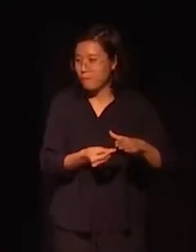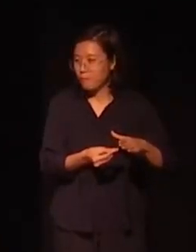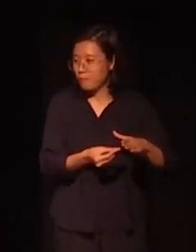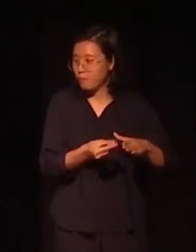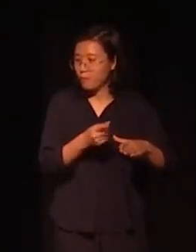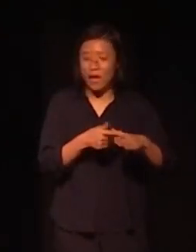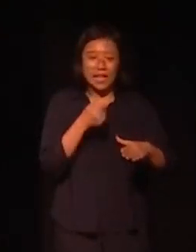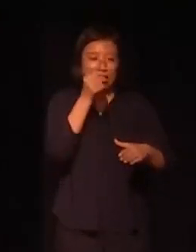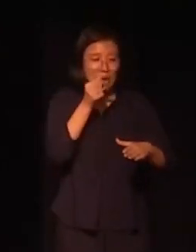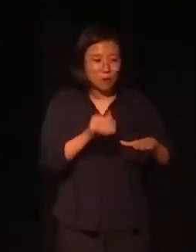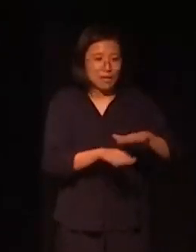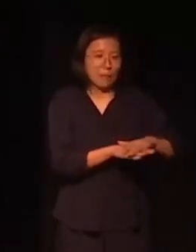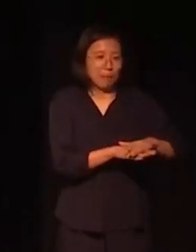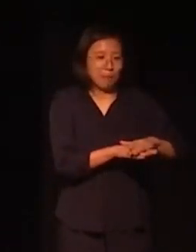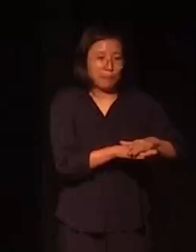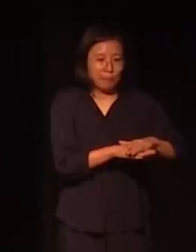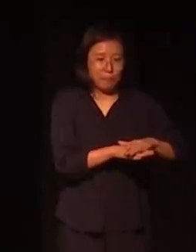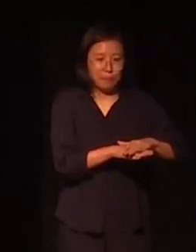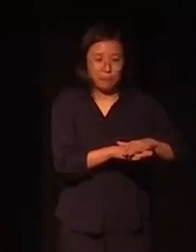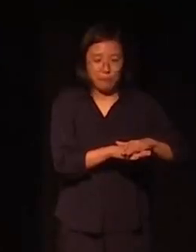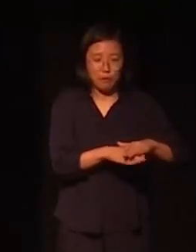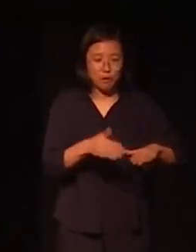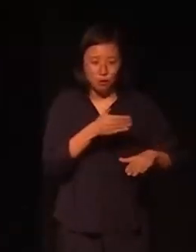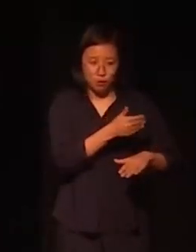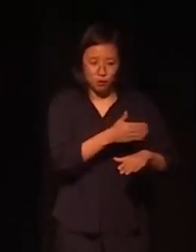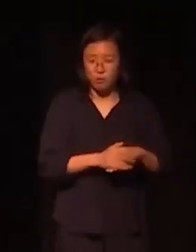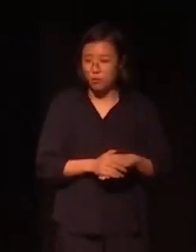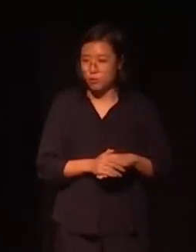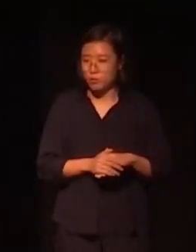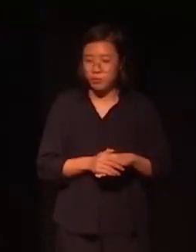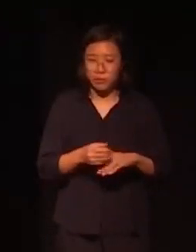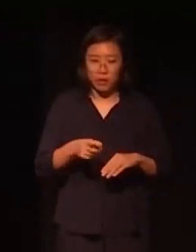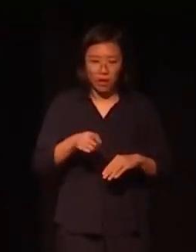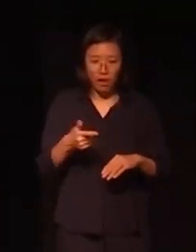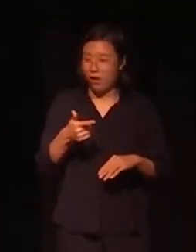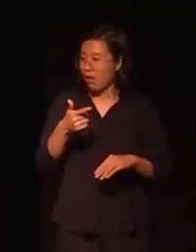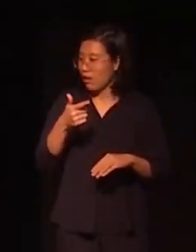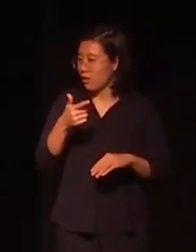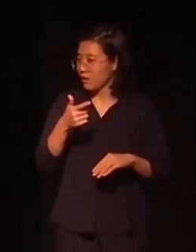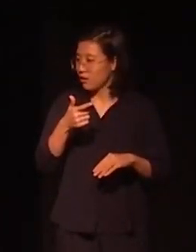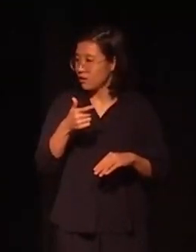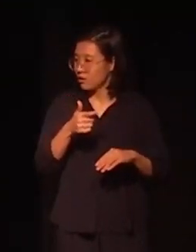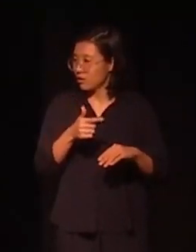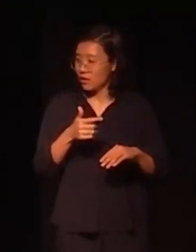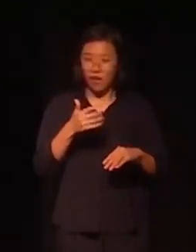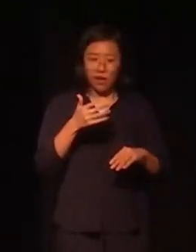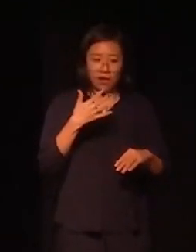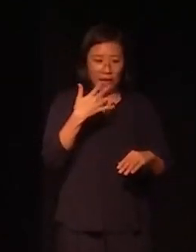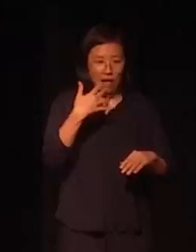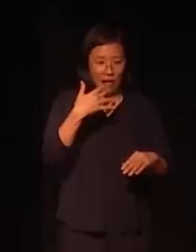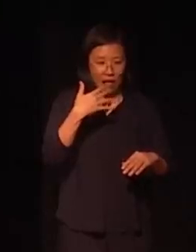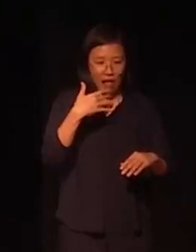油蒸笋褐鱼, and so on. Spicing is also one of the common methods in cooking. You